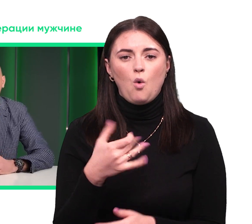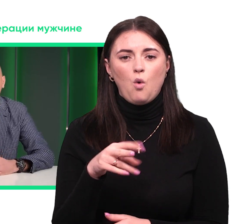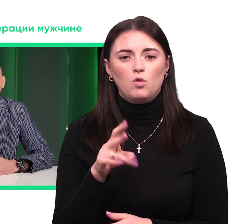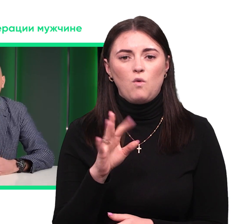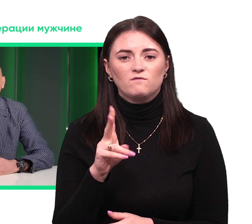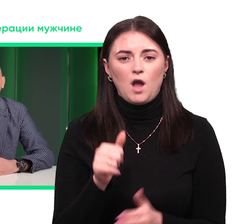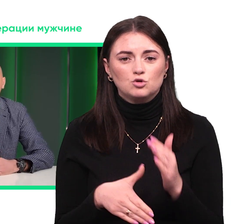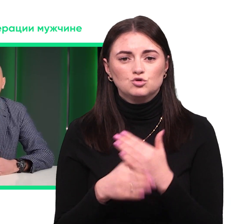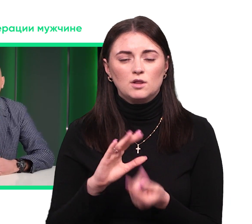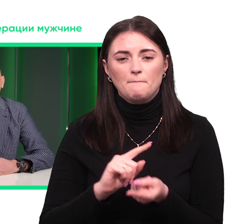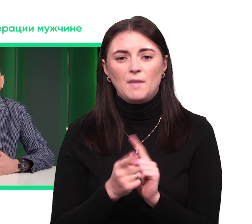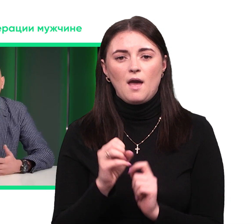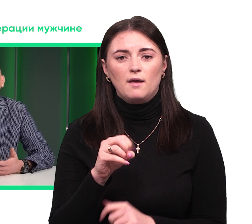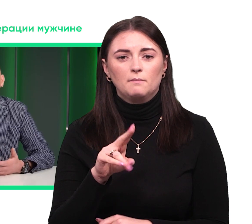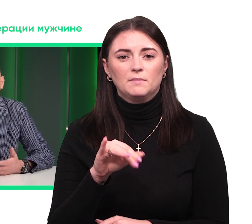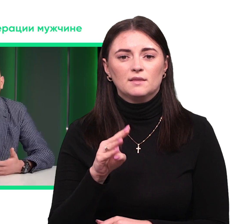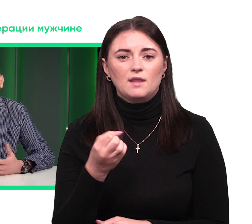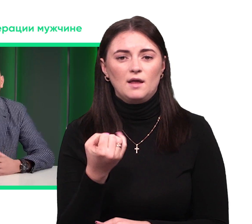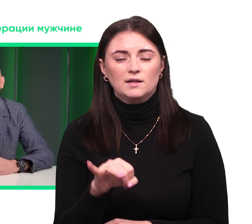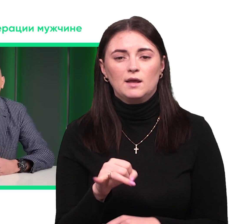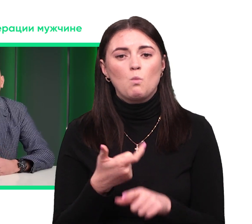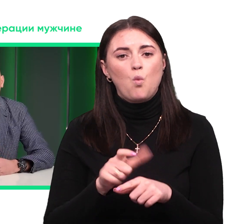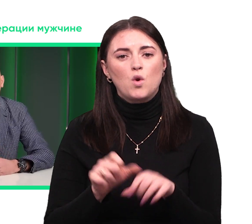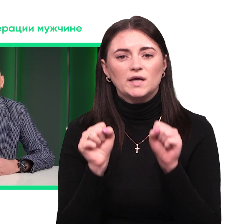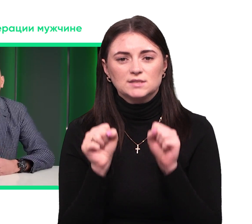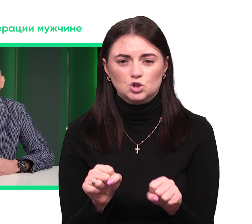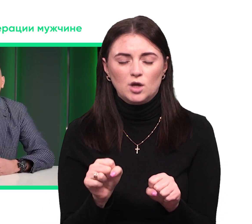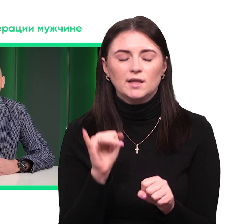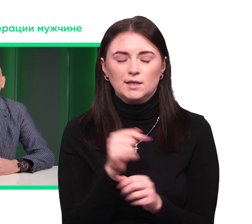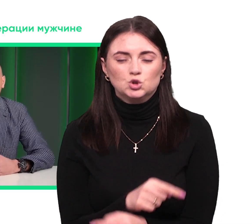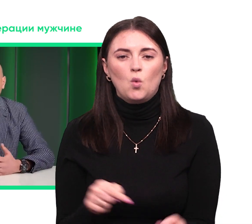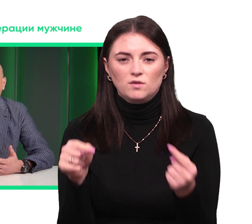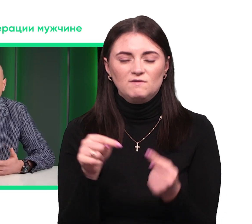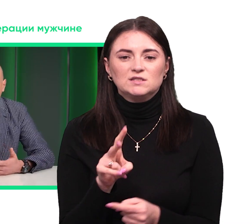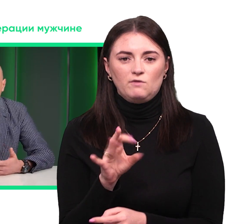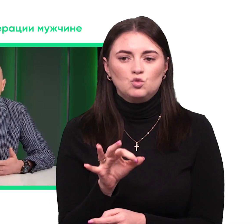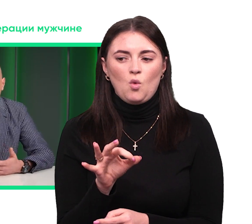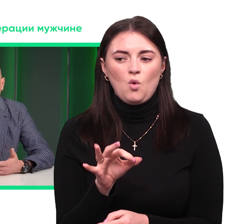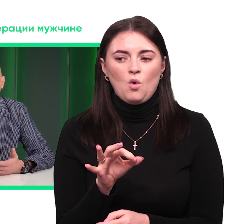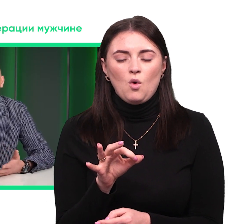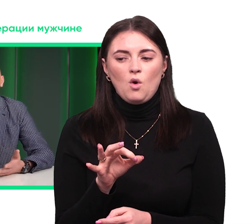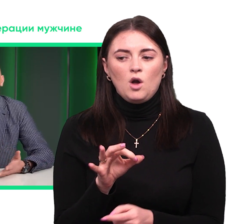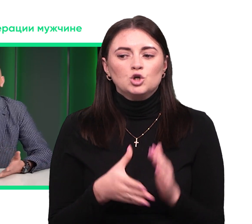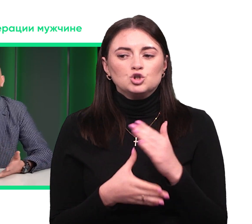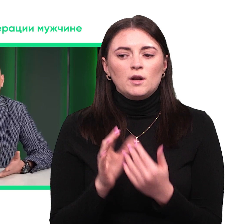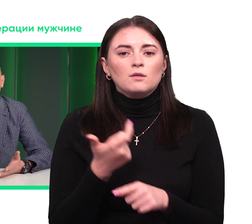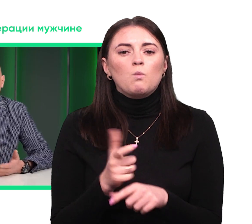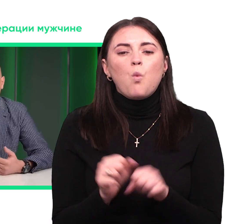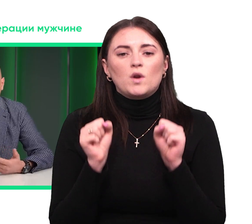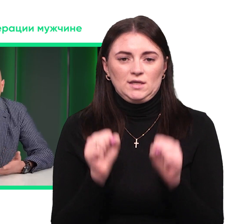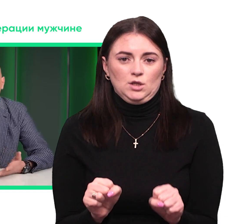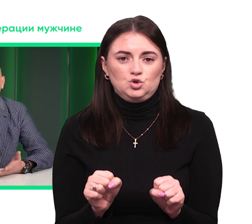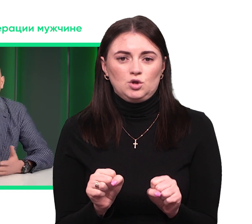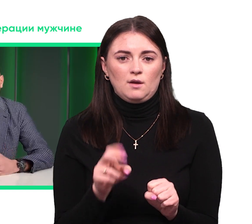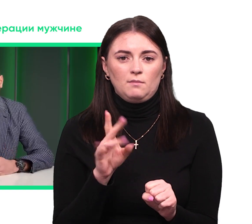меняет свой эпителий, она становится более защищена, и, соответственно, половой член более защищен